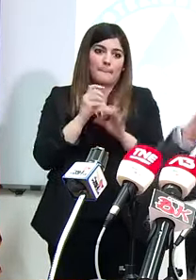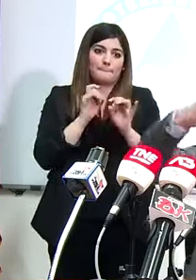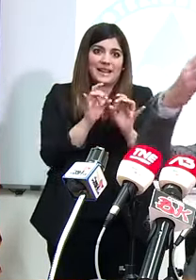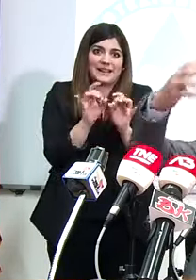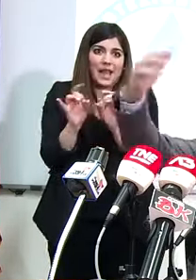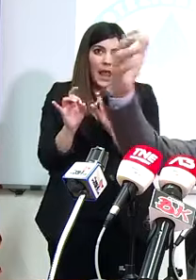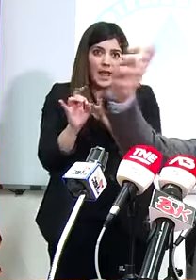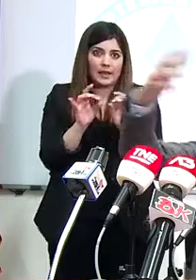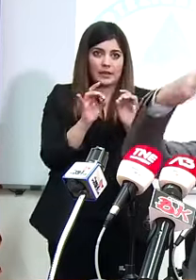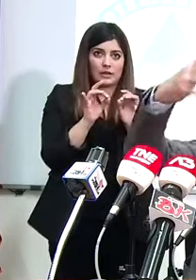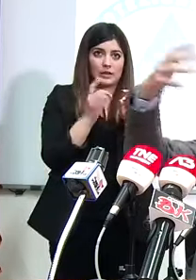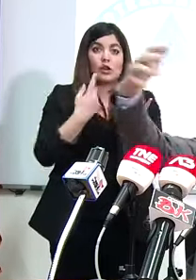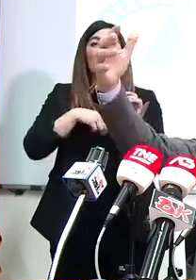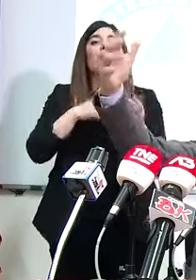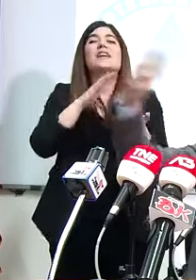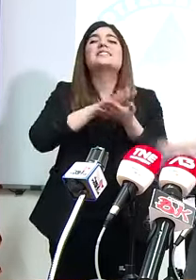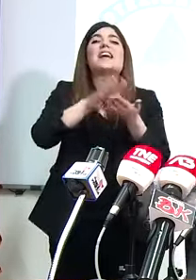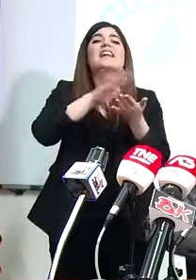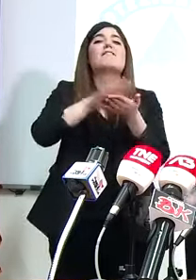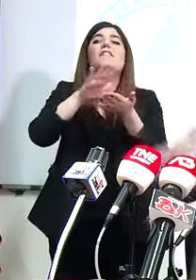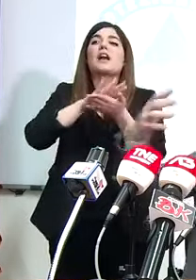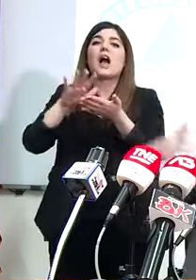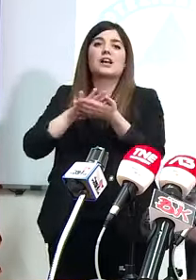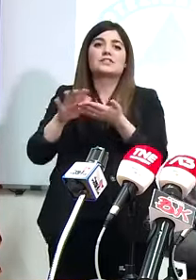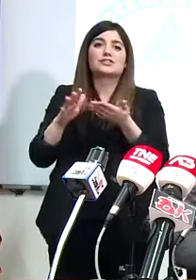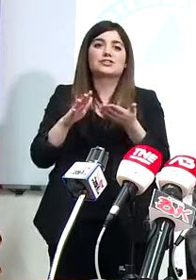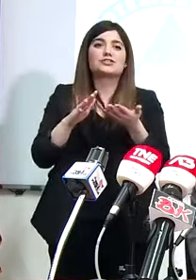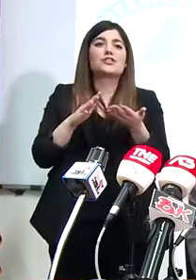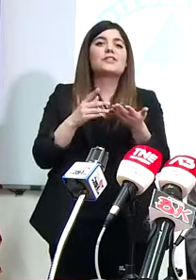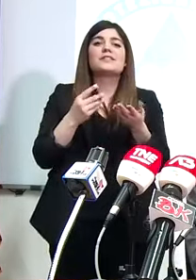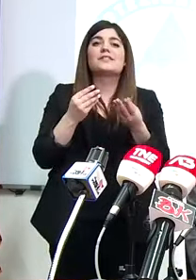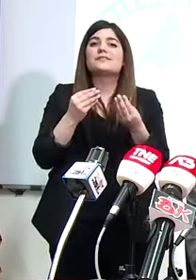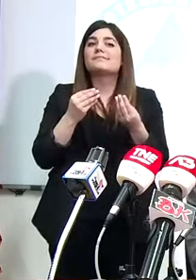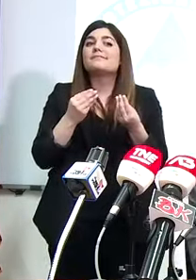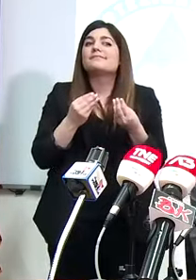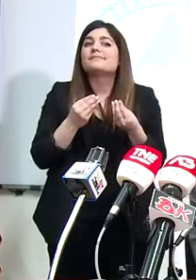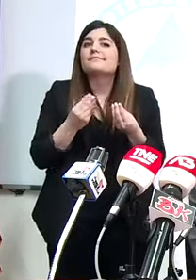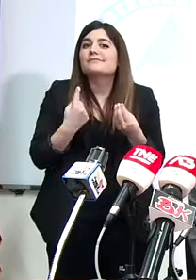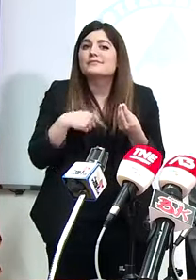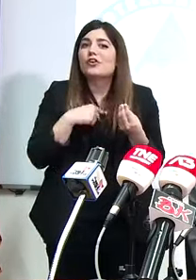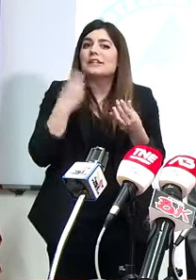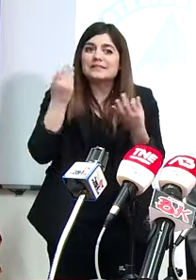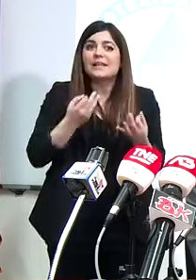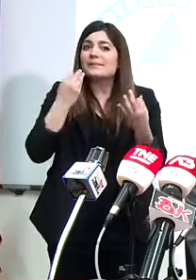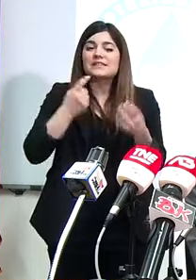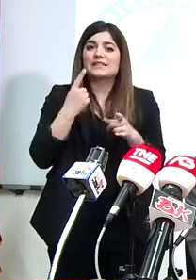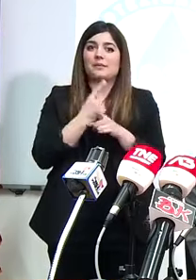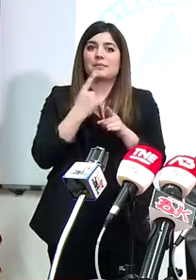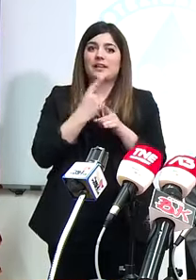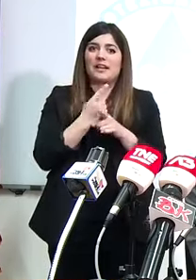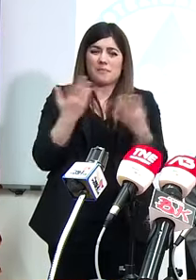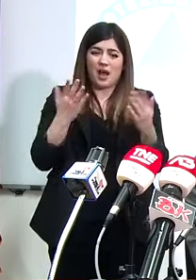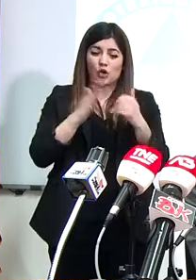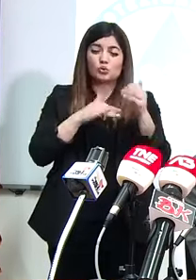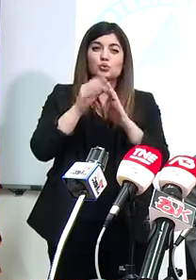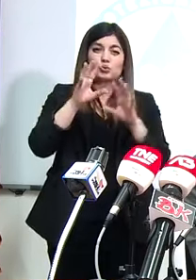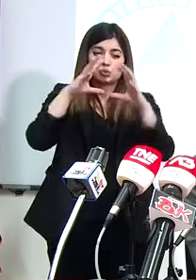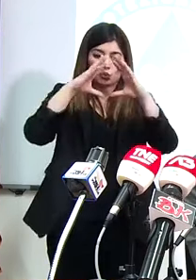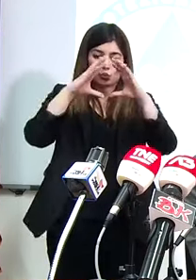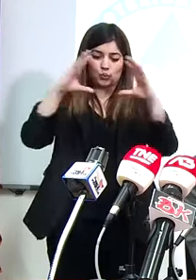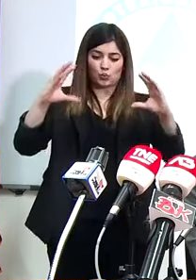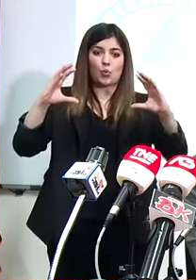pensare che si possa trascinare la vita di una struttura che ha comunque vissuto in mezzo alla virus e batteri o